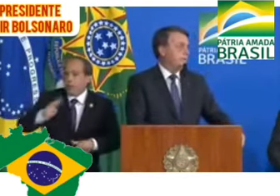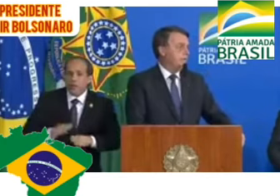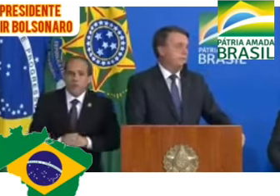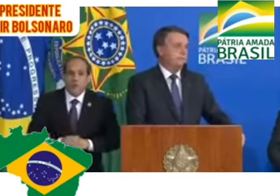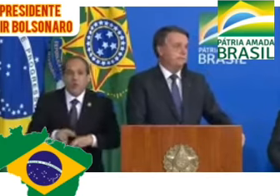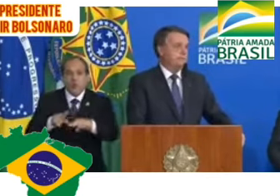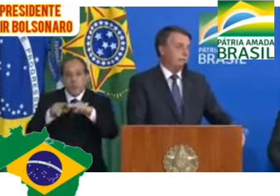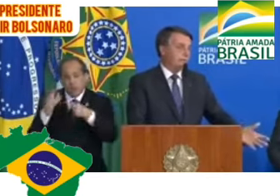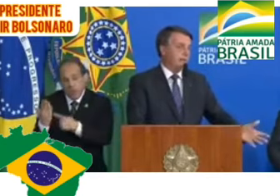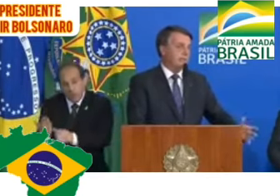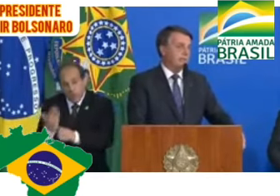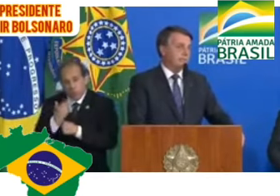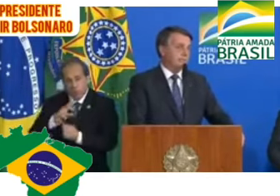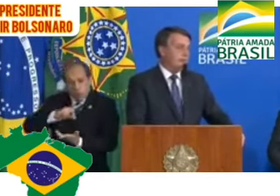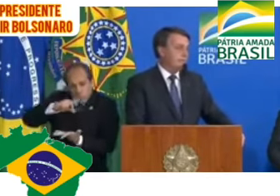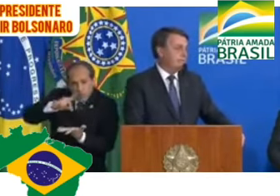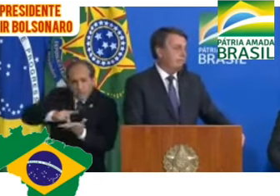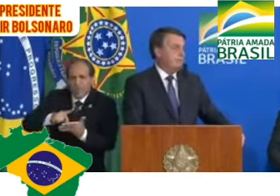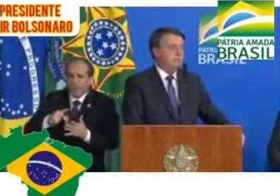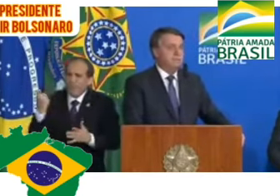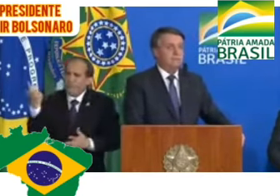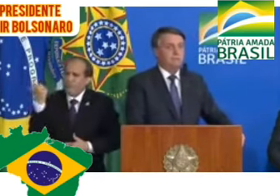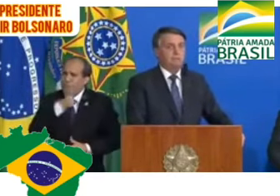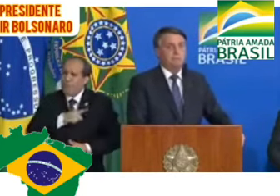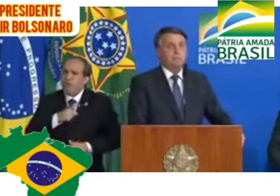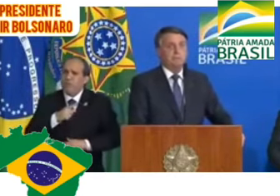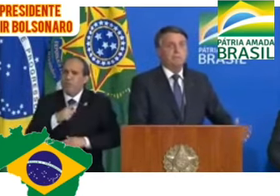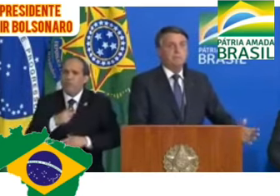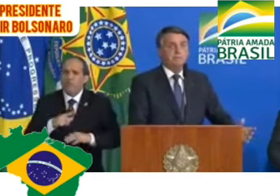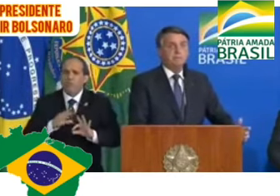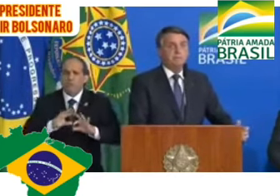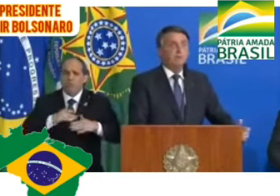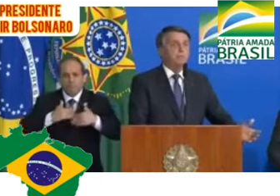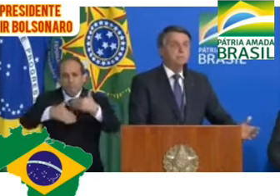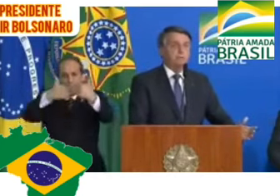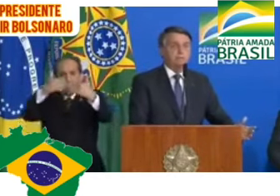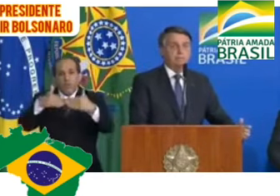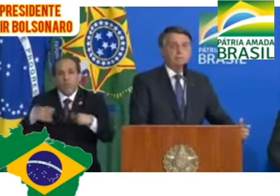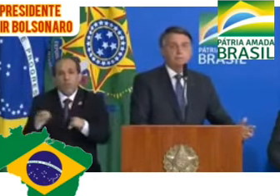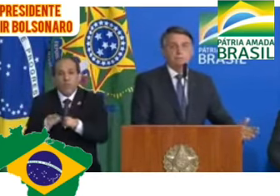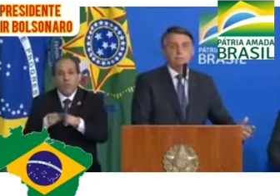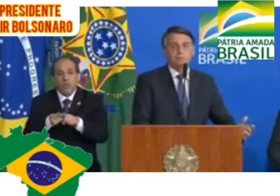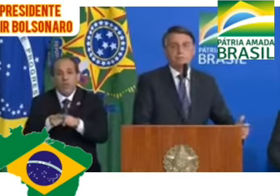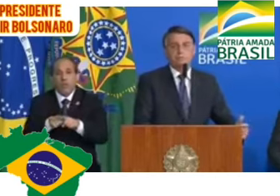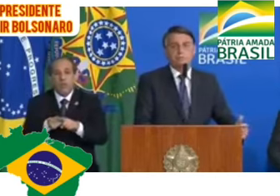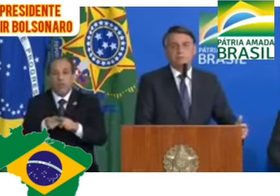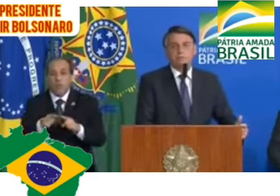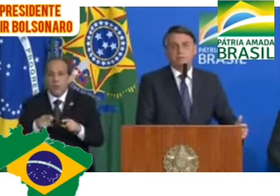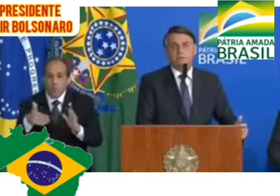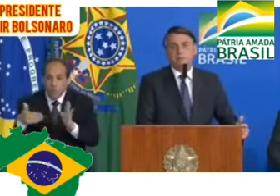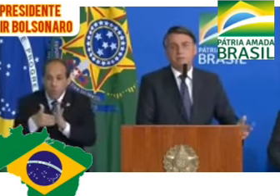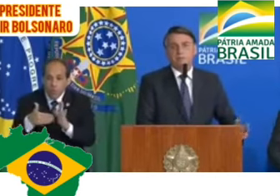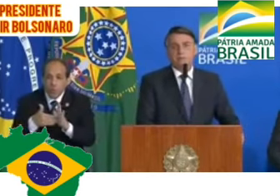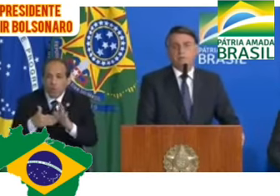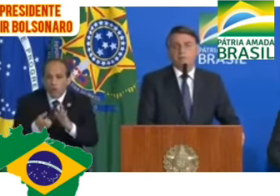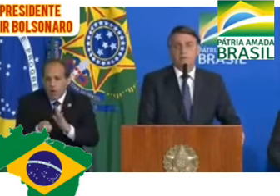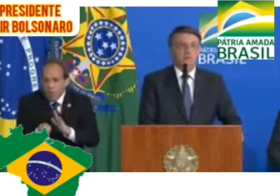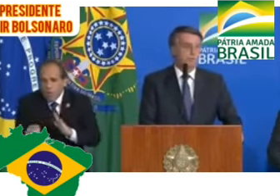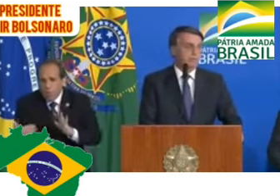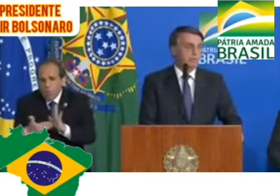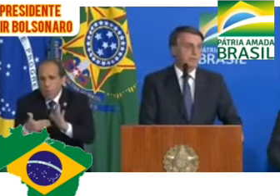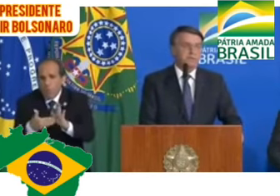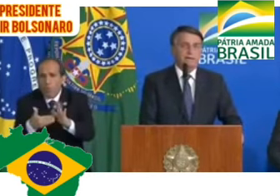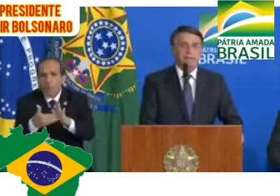ajuda realmente, dá mais um grande passo, que nós podemos talvez estar ultimando as últimas medidas do governo para